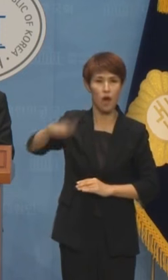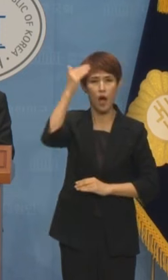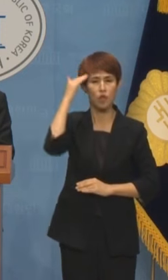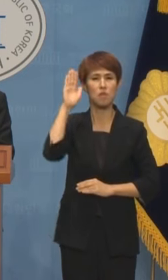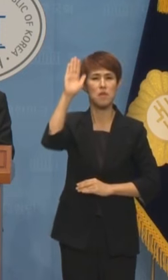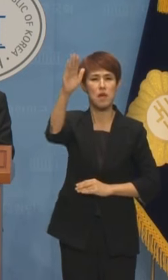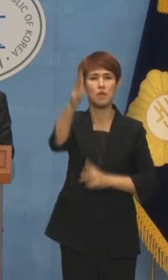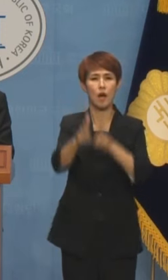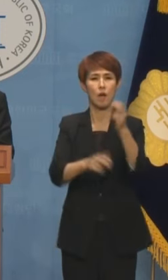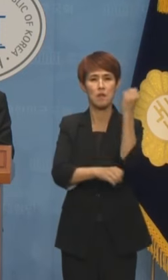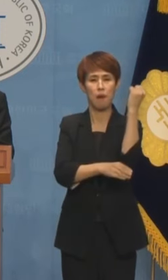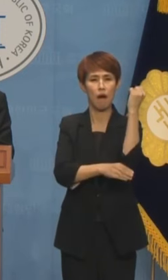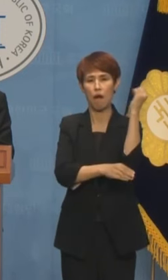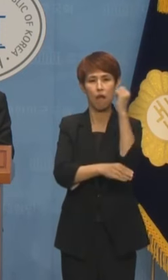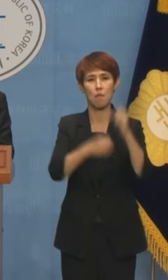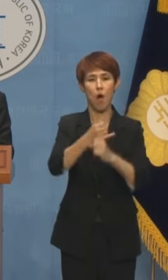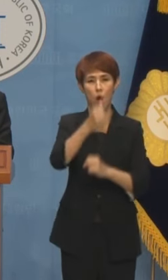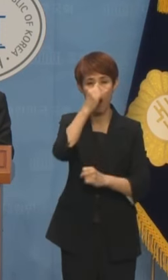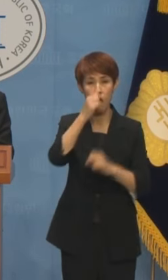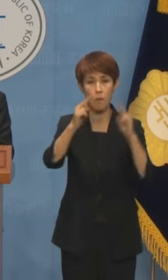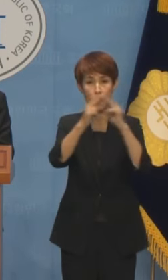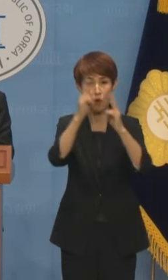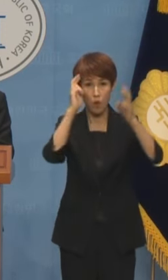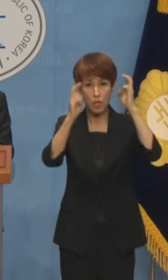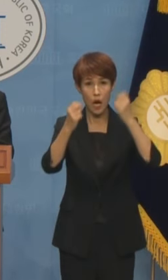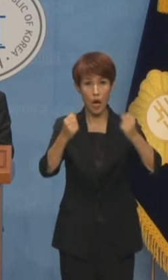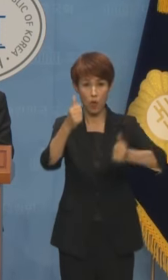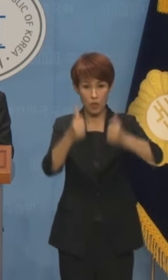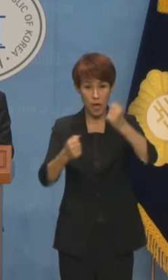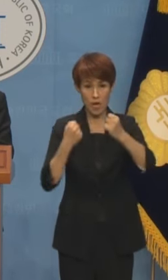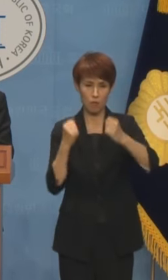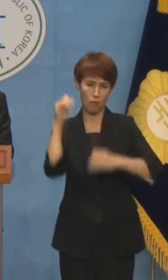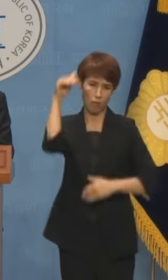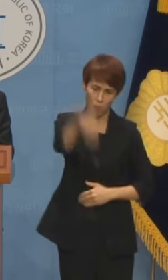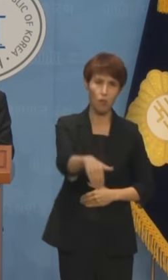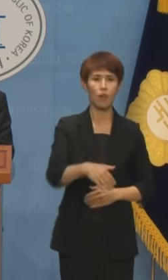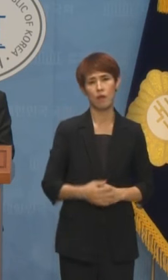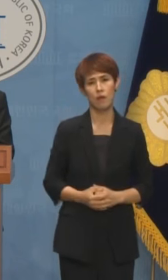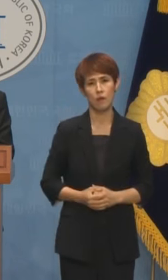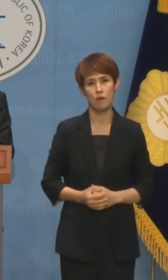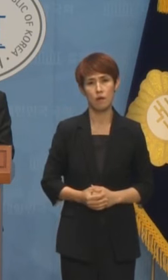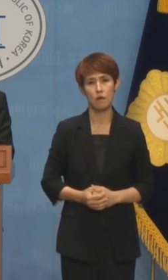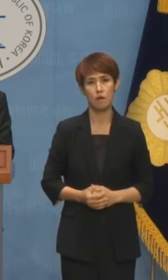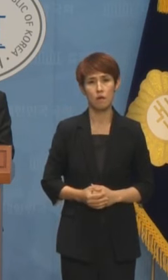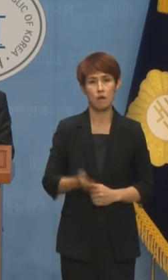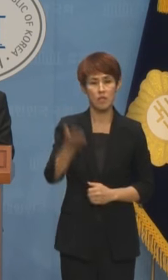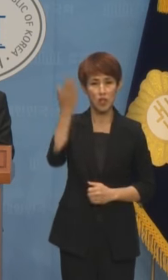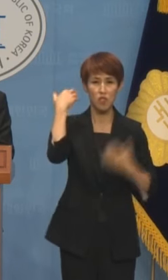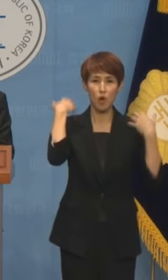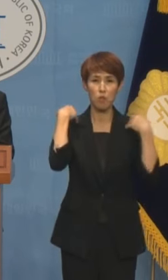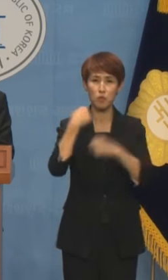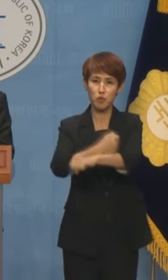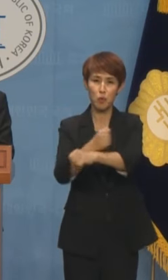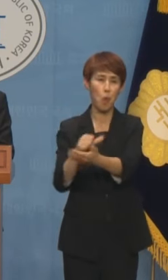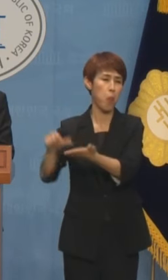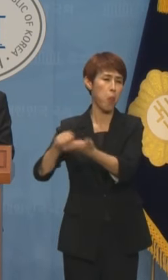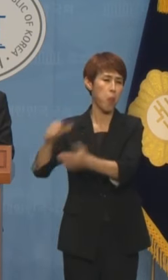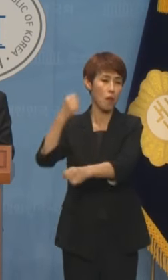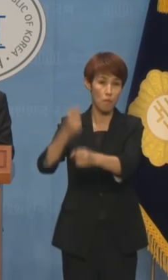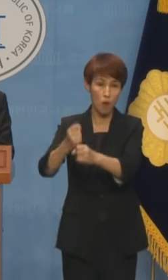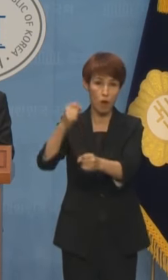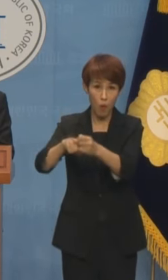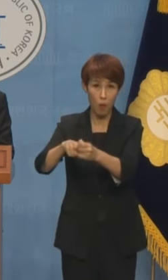무너뜨리고 반도체 기업들의 경쟁력을 약화시키고 있습니다. 전 정부 지우기에 눈이 멀어